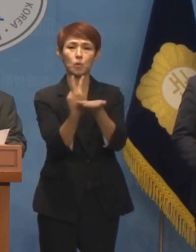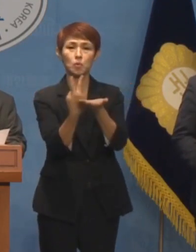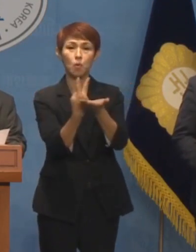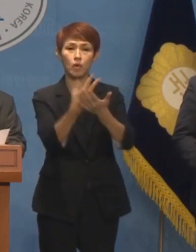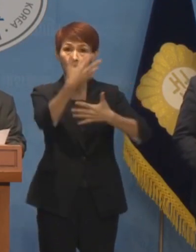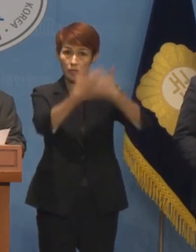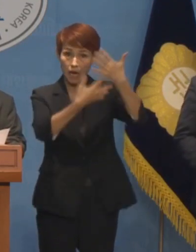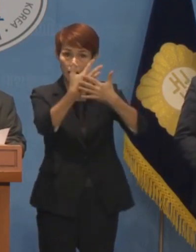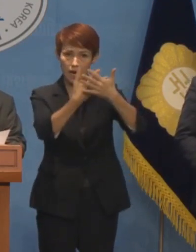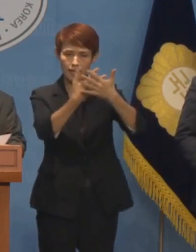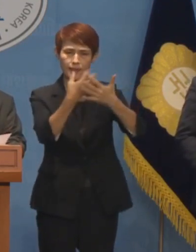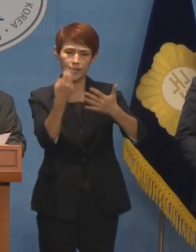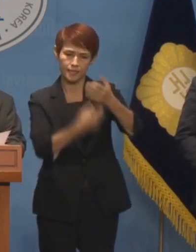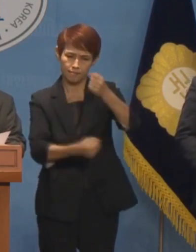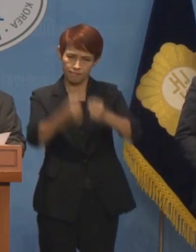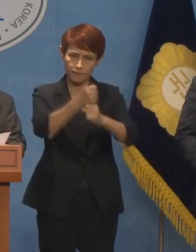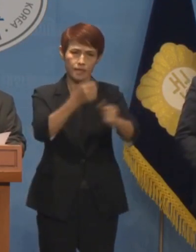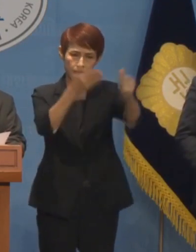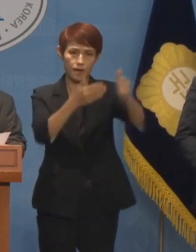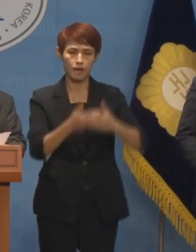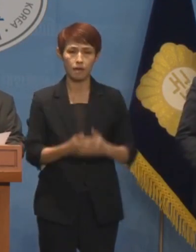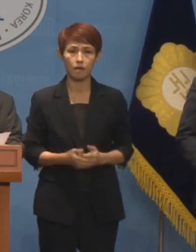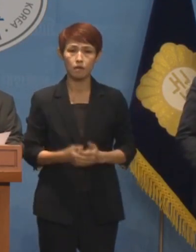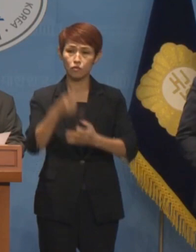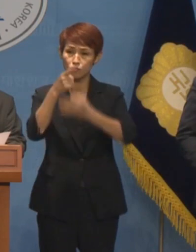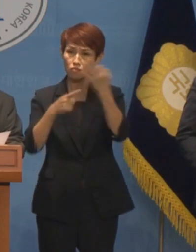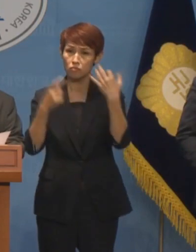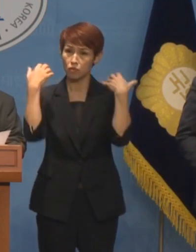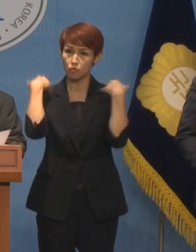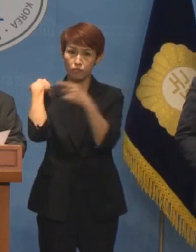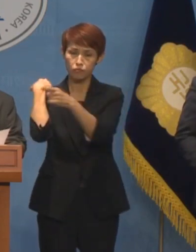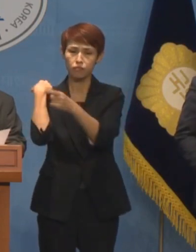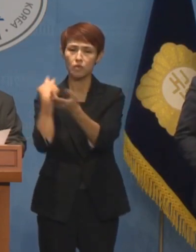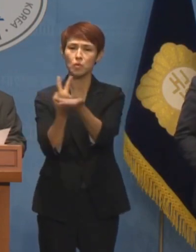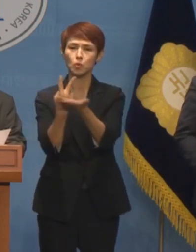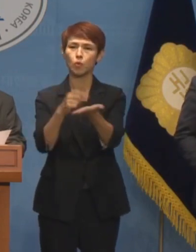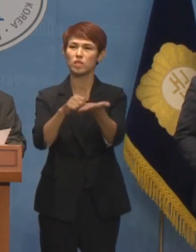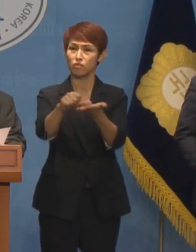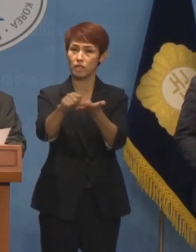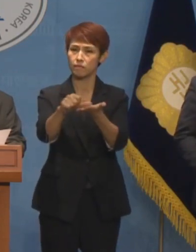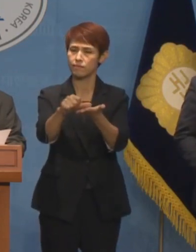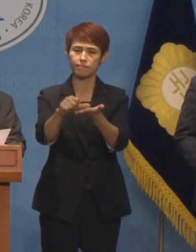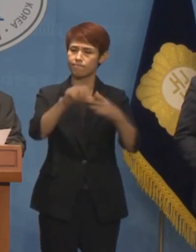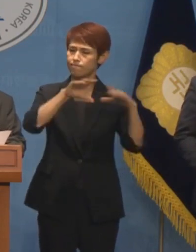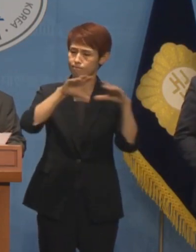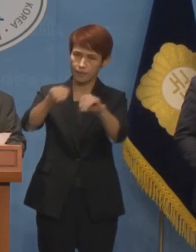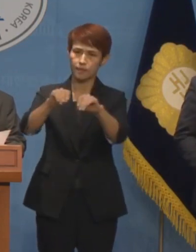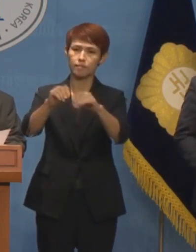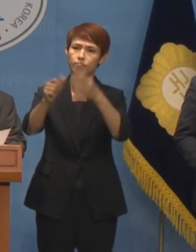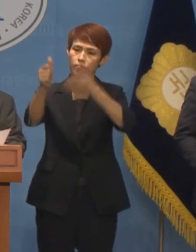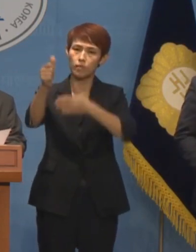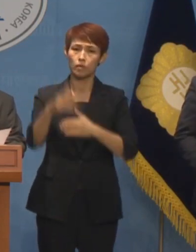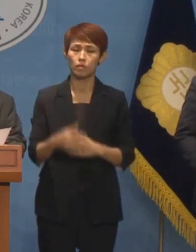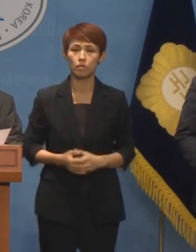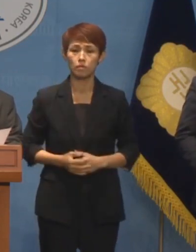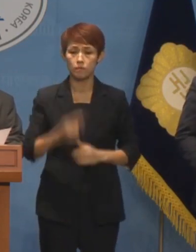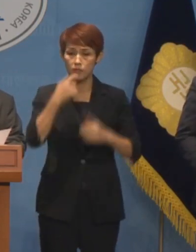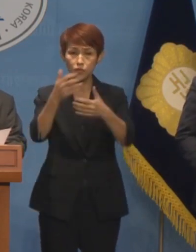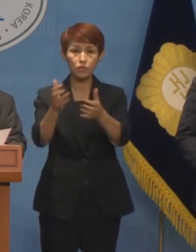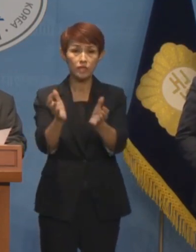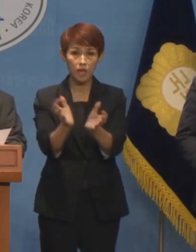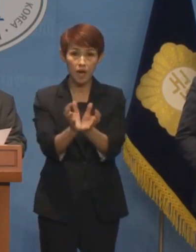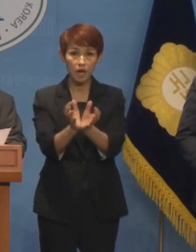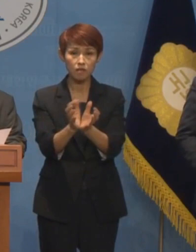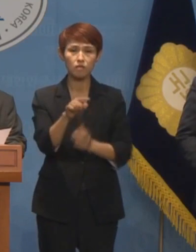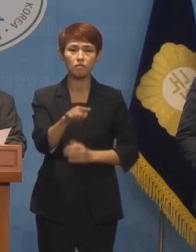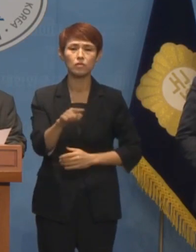영상 즉각 재개하라. 윤석열 정부는 독도 지우기 즉각 중단하라. 민주당